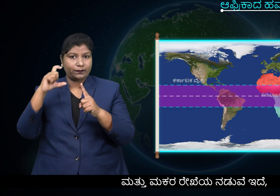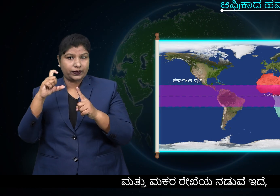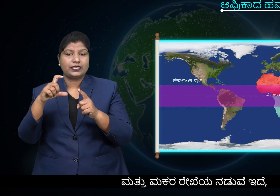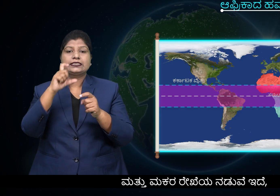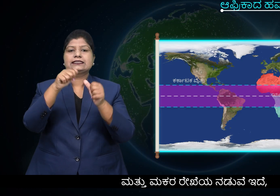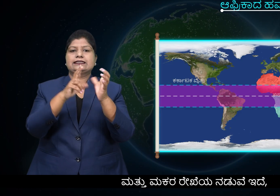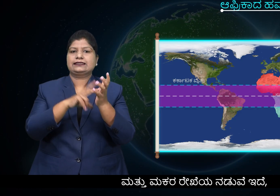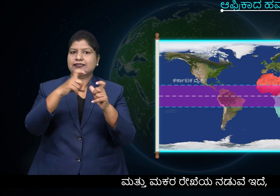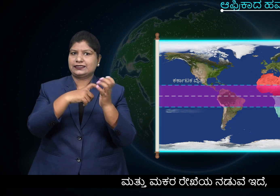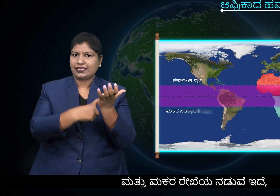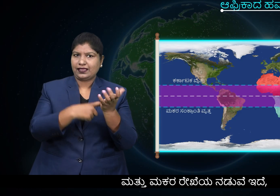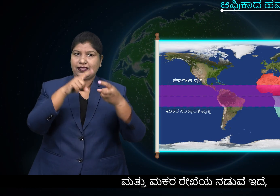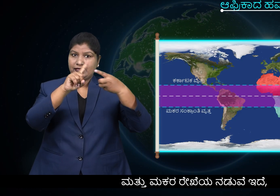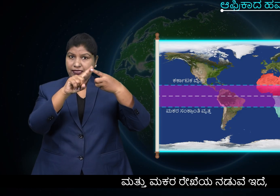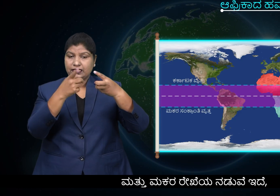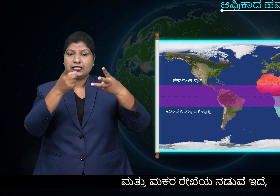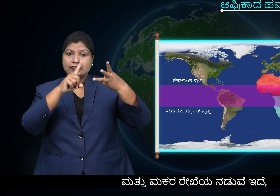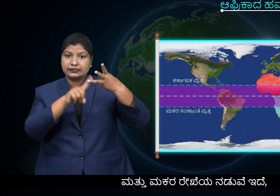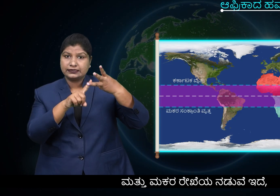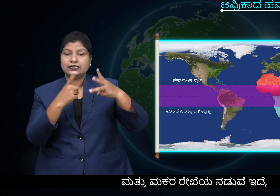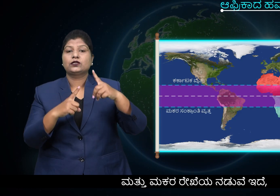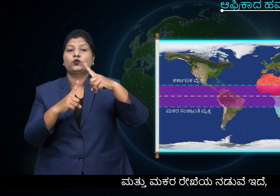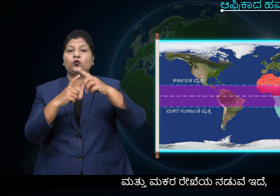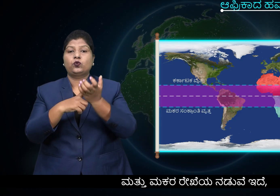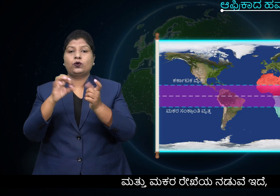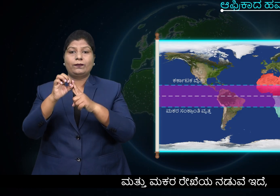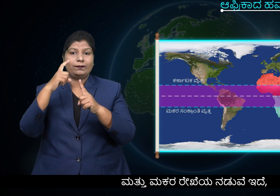ಮತ್ತು ಮಕರ ರೇಖೆಯ ನಡುವೆ ಇದೆ.